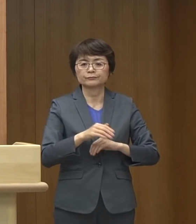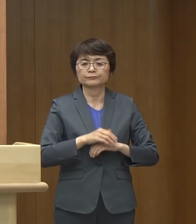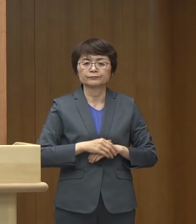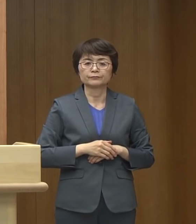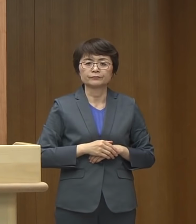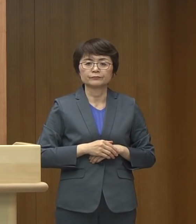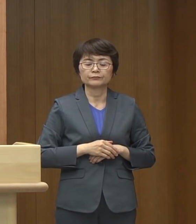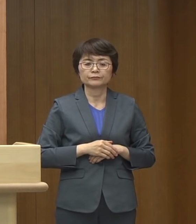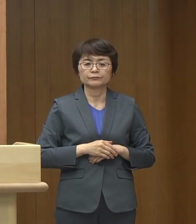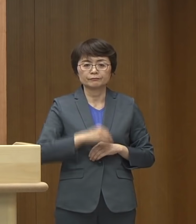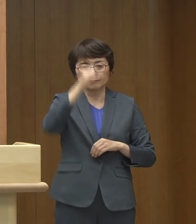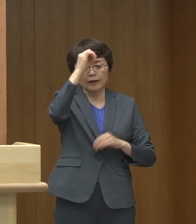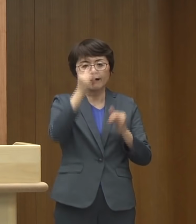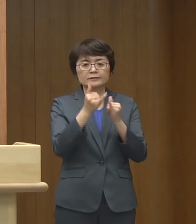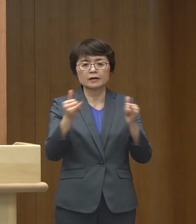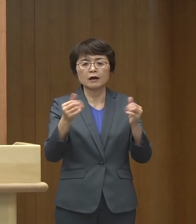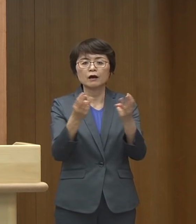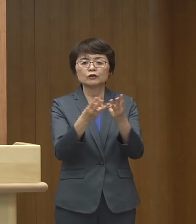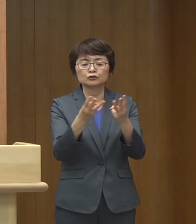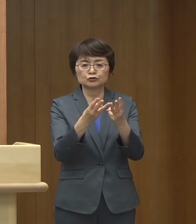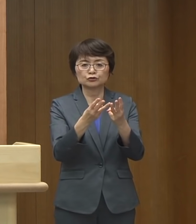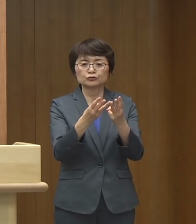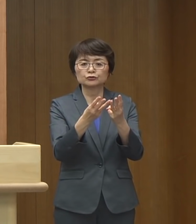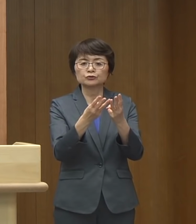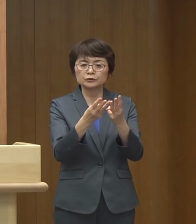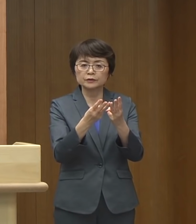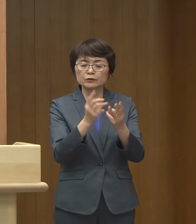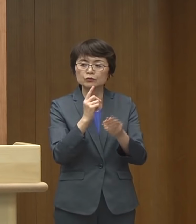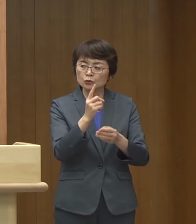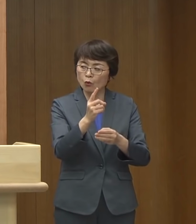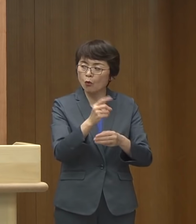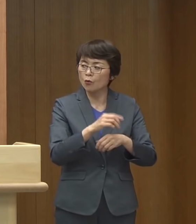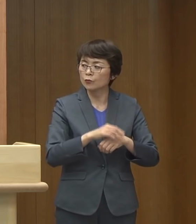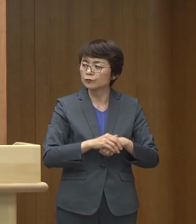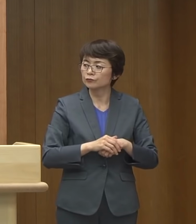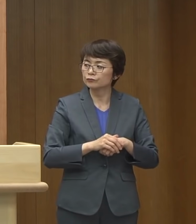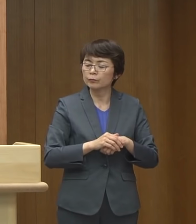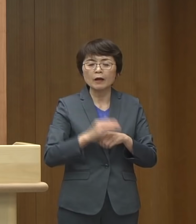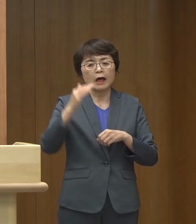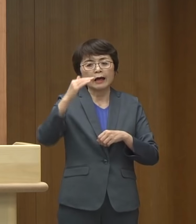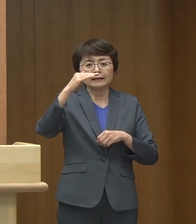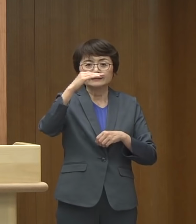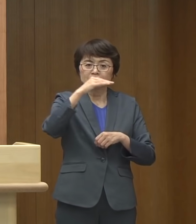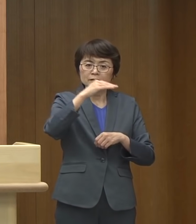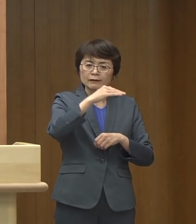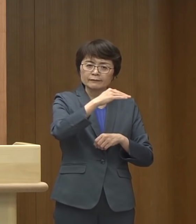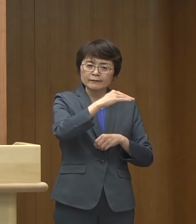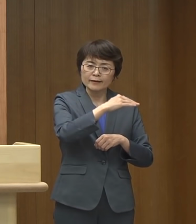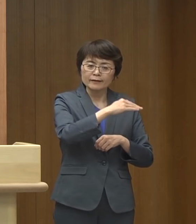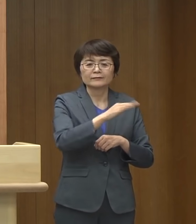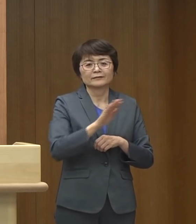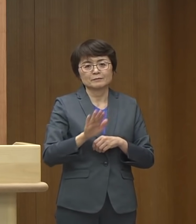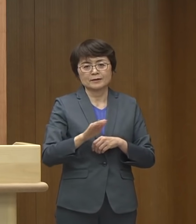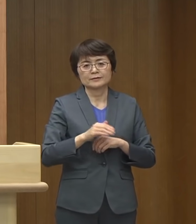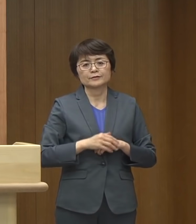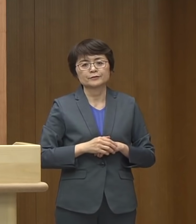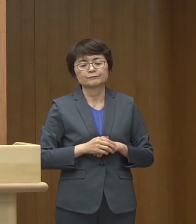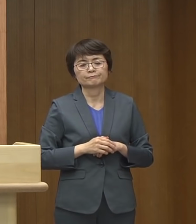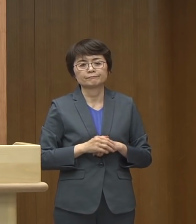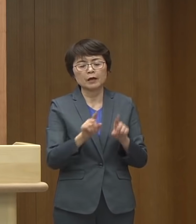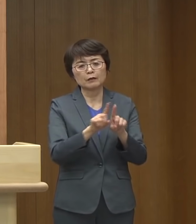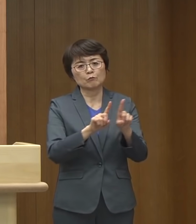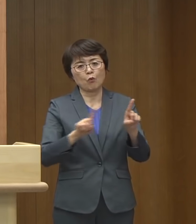が患者数の部分でも置き換えていきますと、確実にこの減少をしてきているところが言えると思います。一